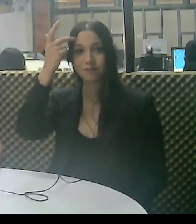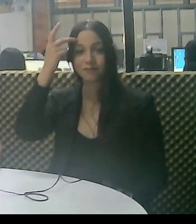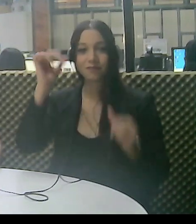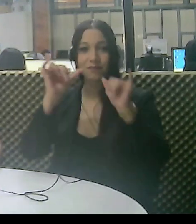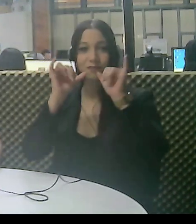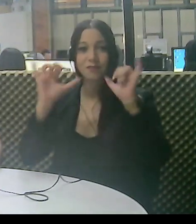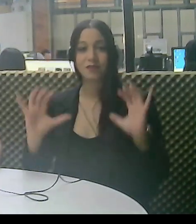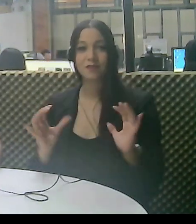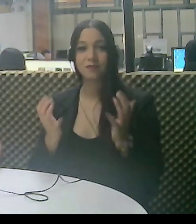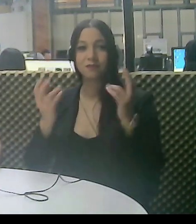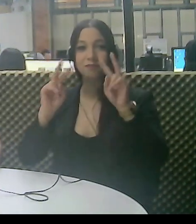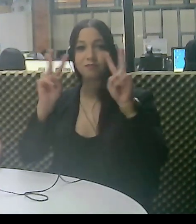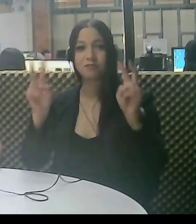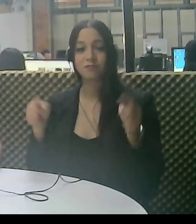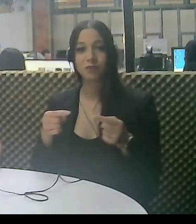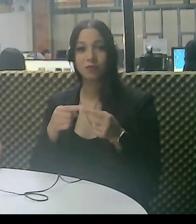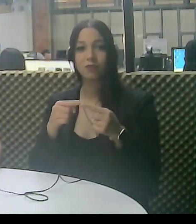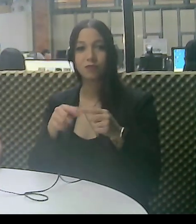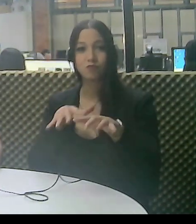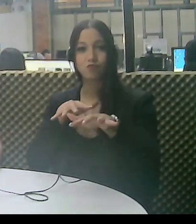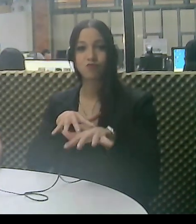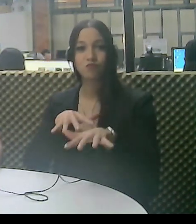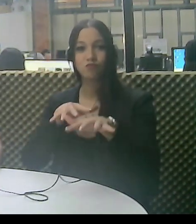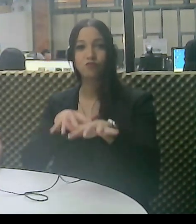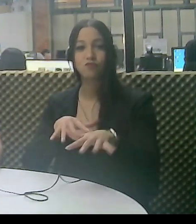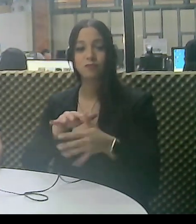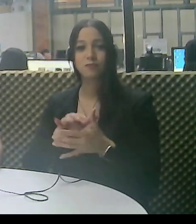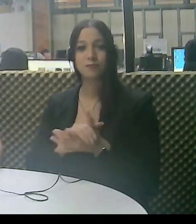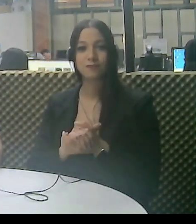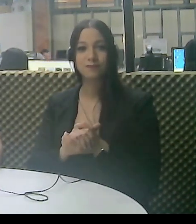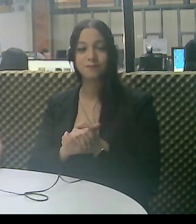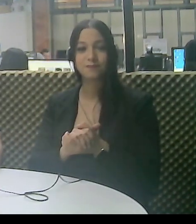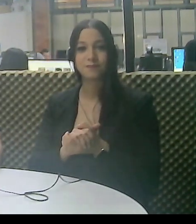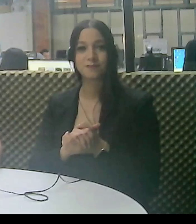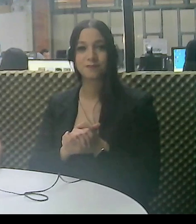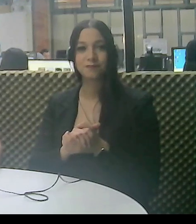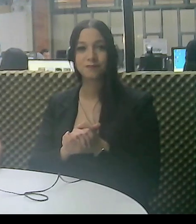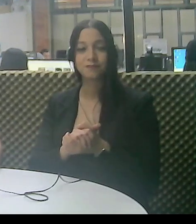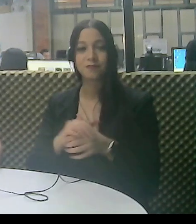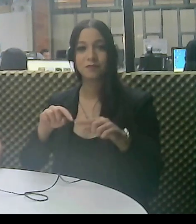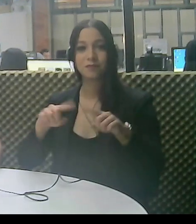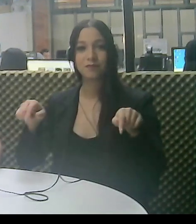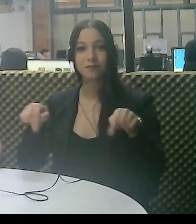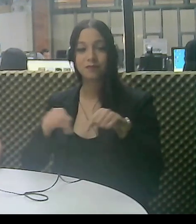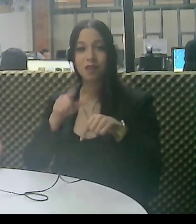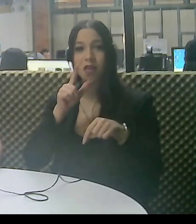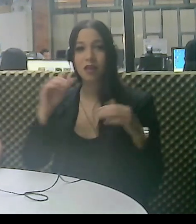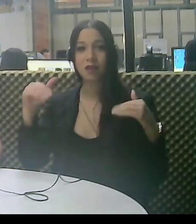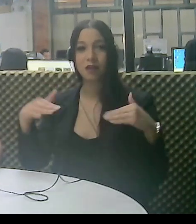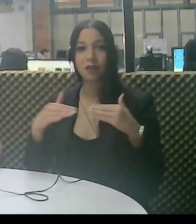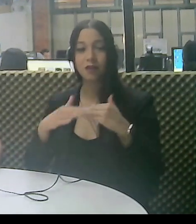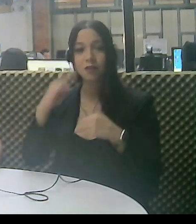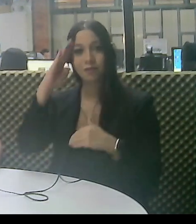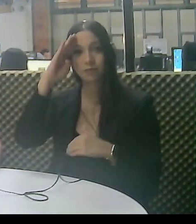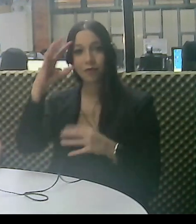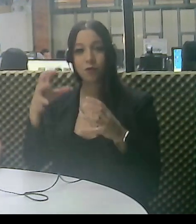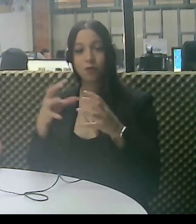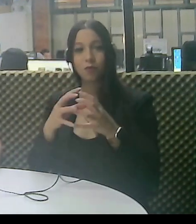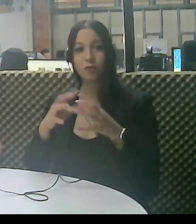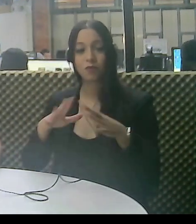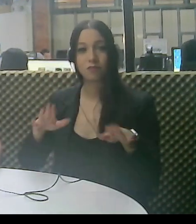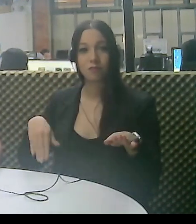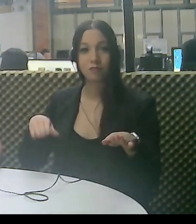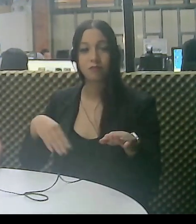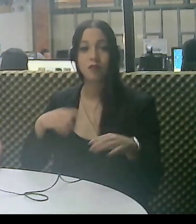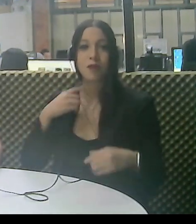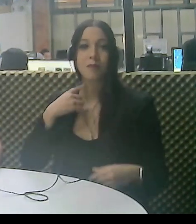festas temáticas e desfile de rua. E ainda, Parque Aquático da Futel recebe equipe principal de natação do